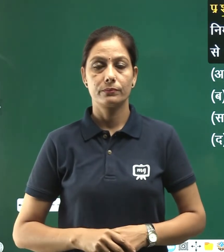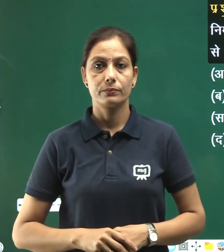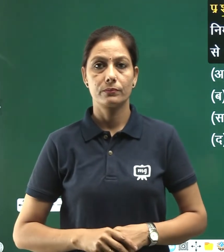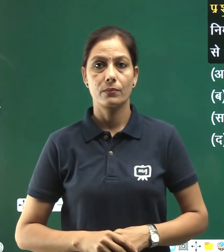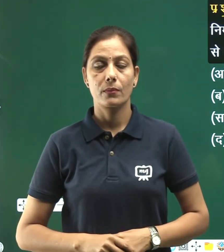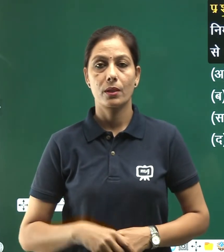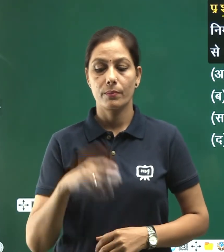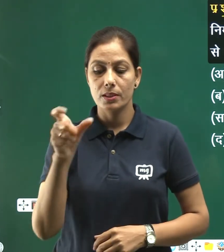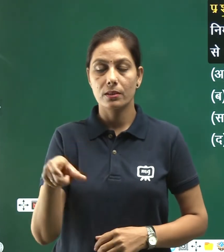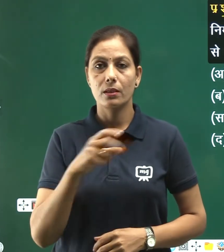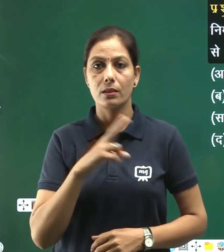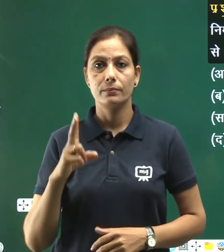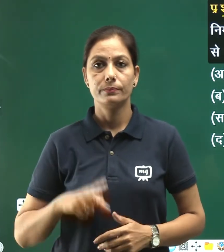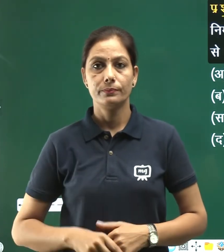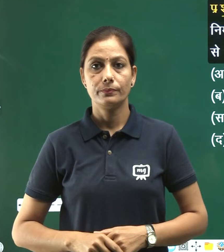रघुवीर सहाय